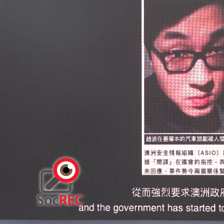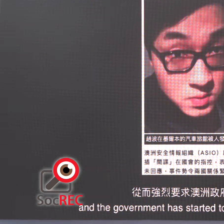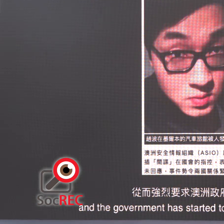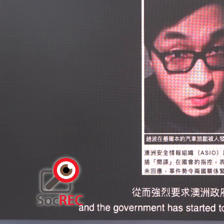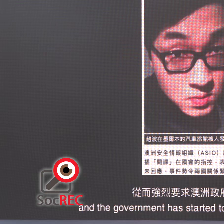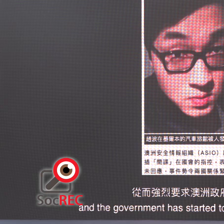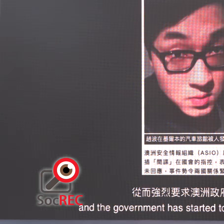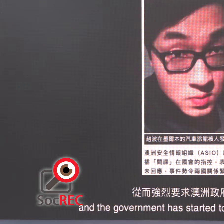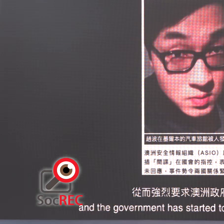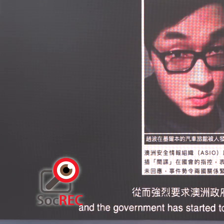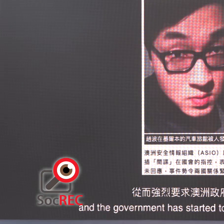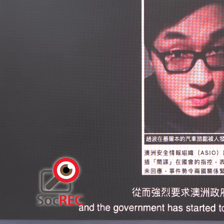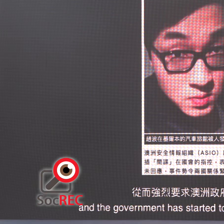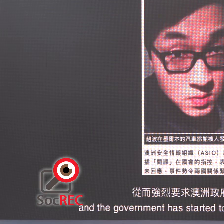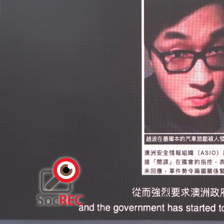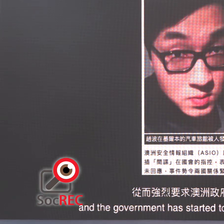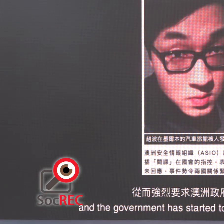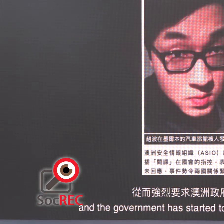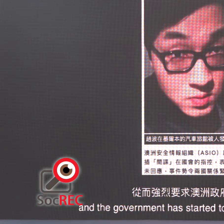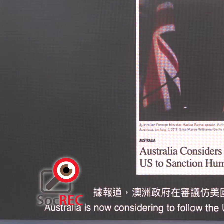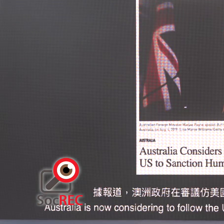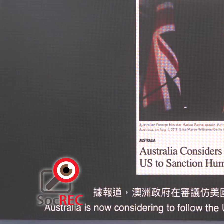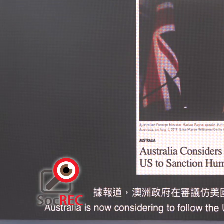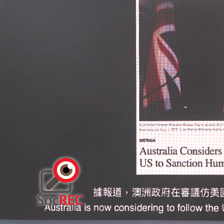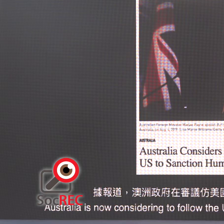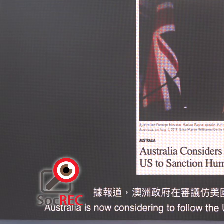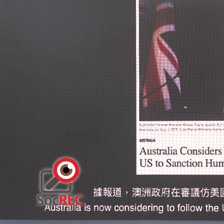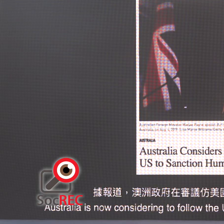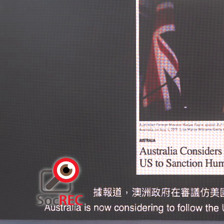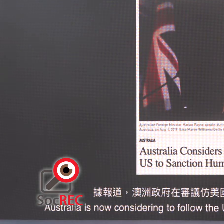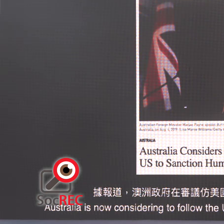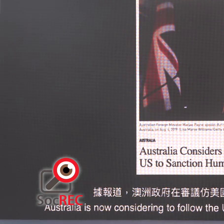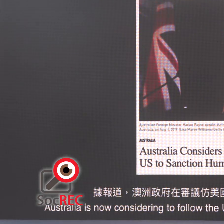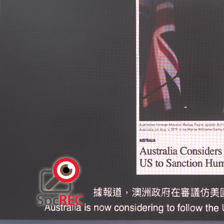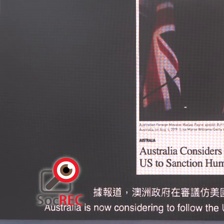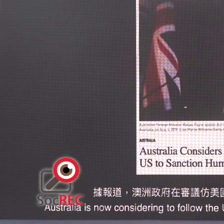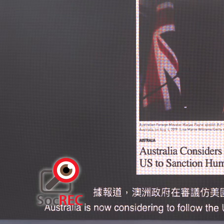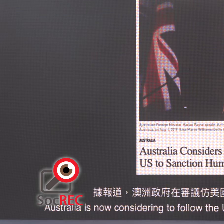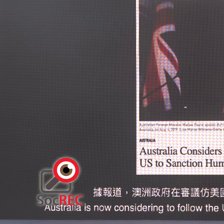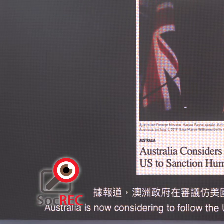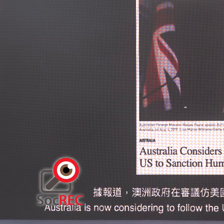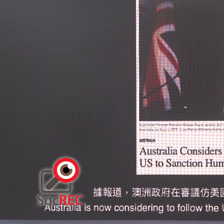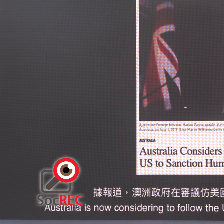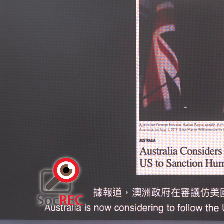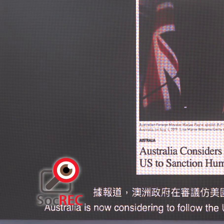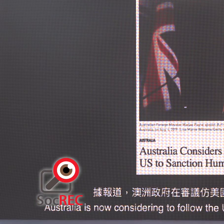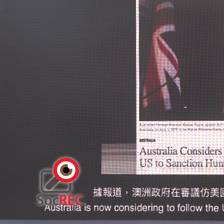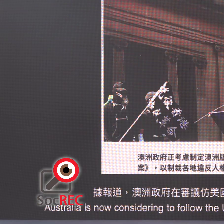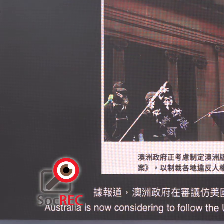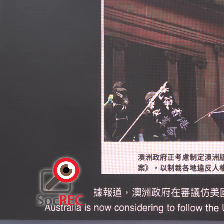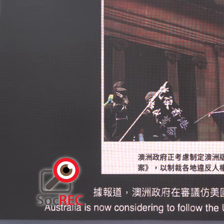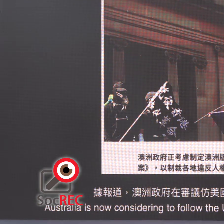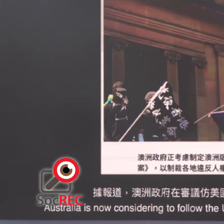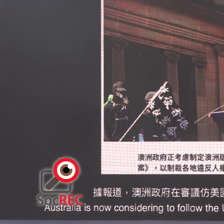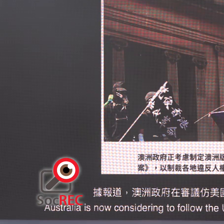調查中國對澳洲國內的影響。根據新聞的報導，澳洲政府正在審議仿效美國實